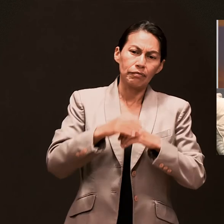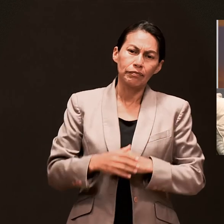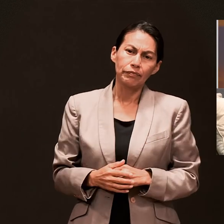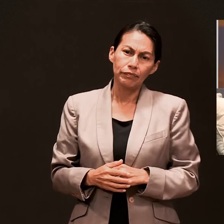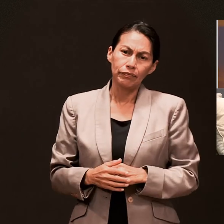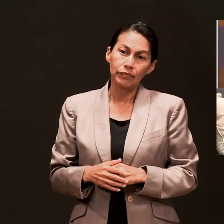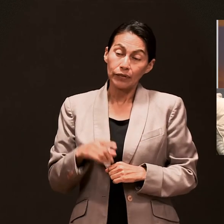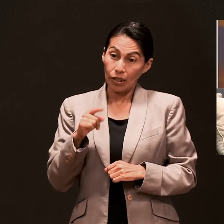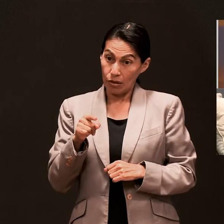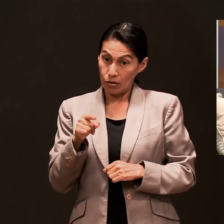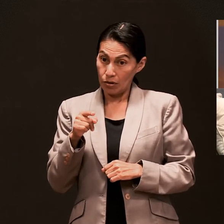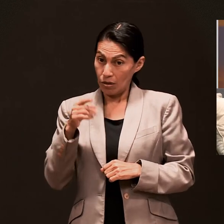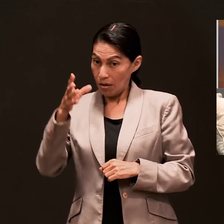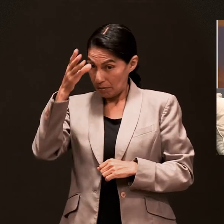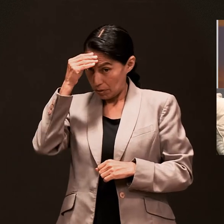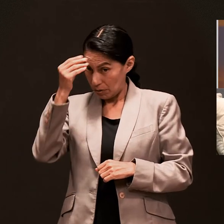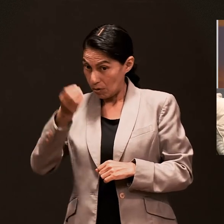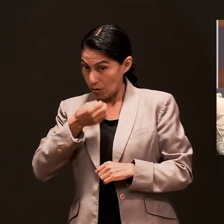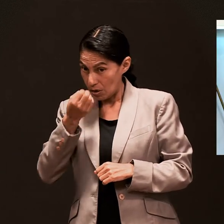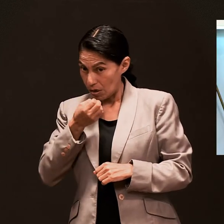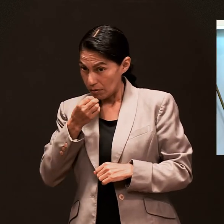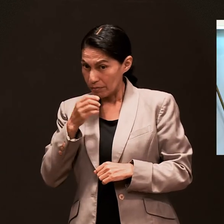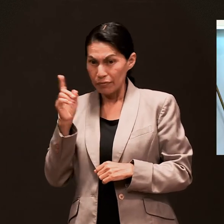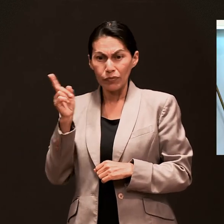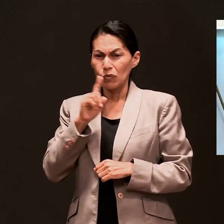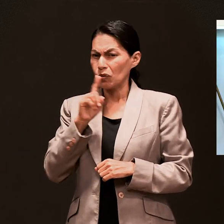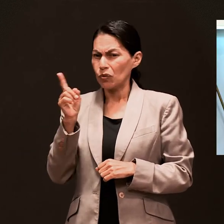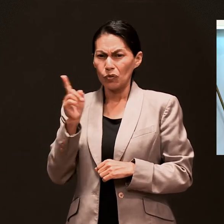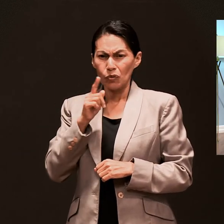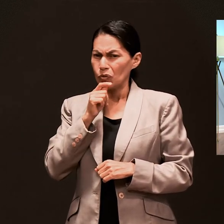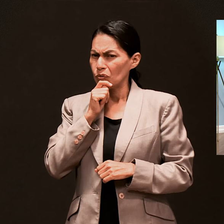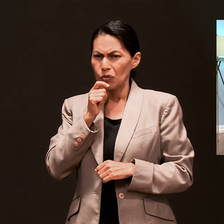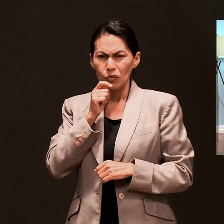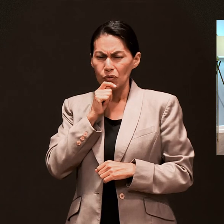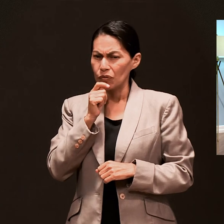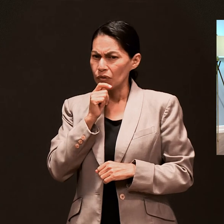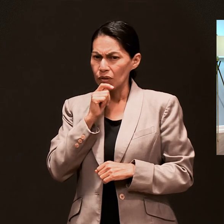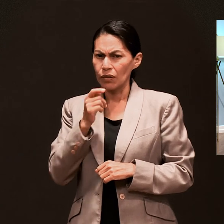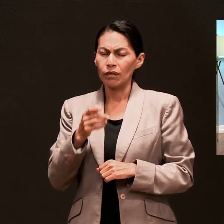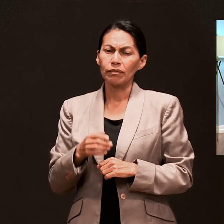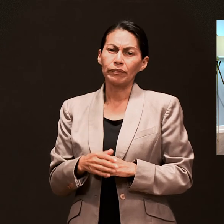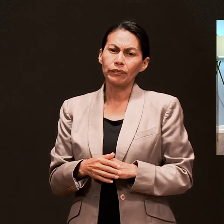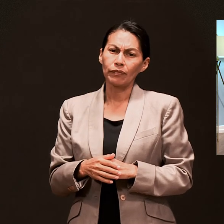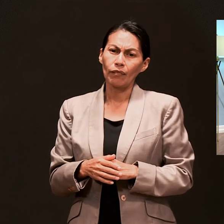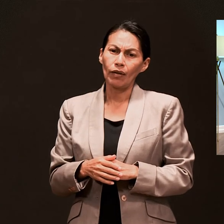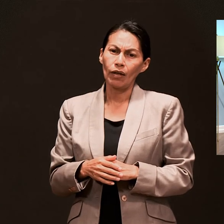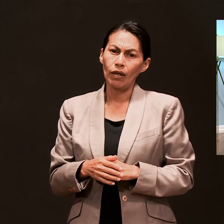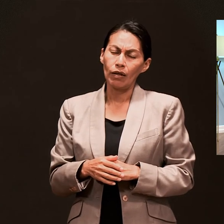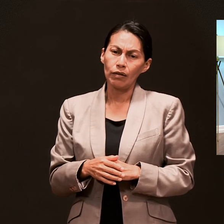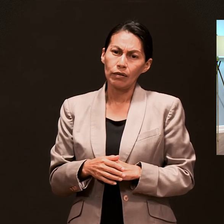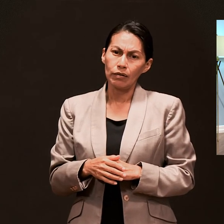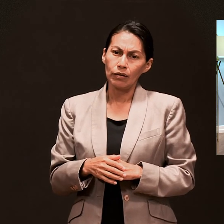luego ya regresaban y ahí es donde usted aprendió todavía no pastor